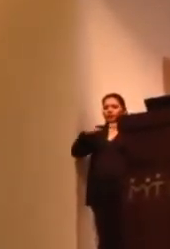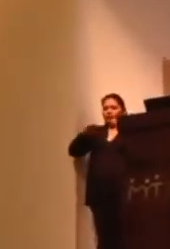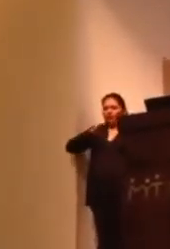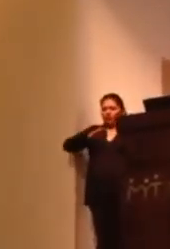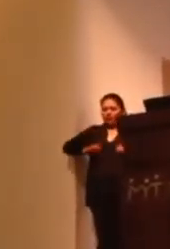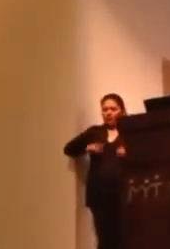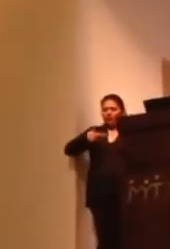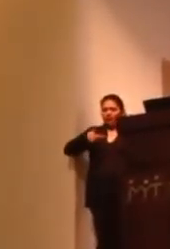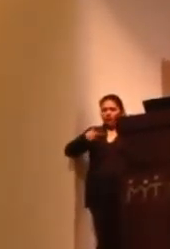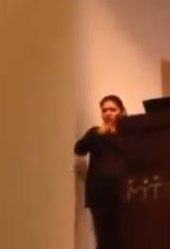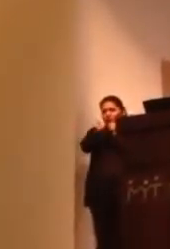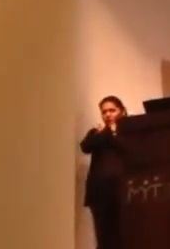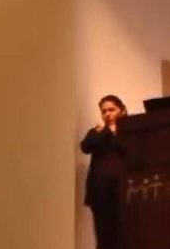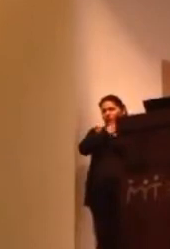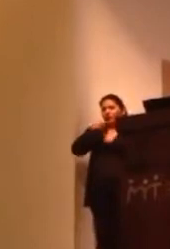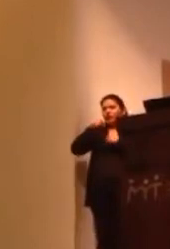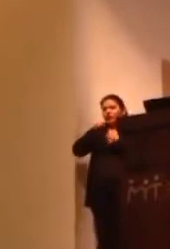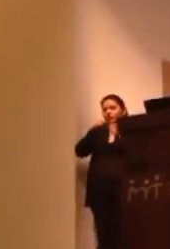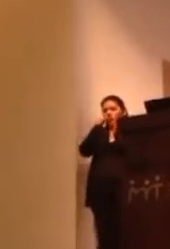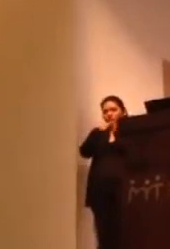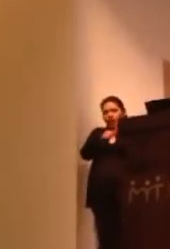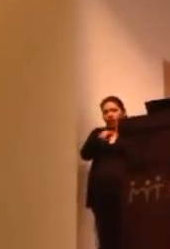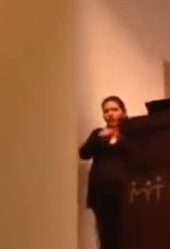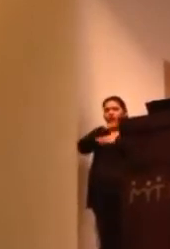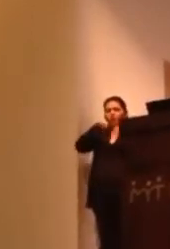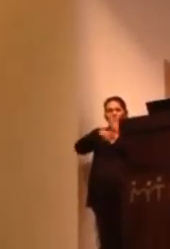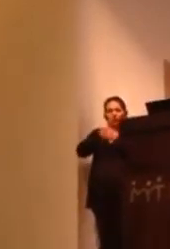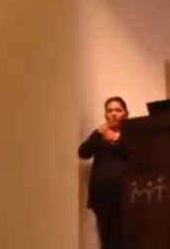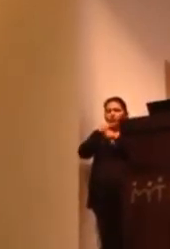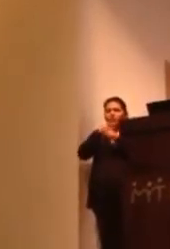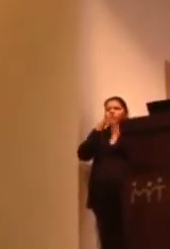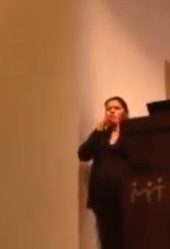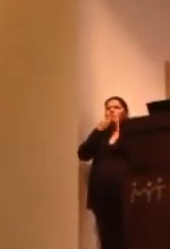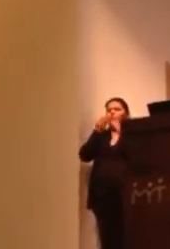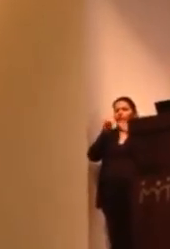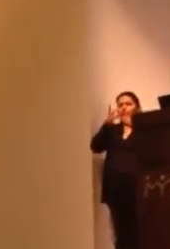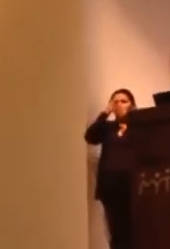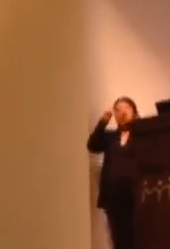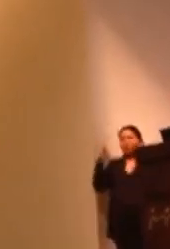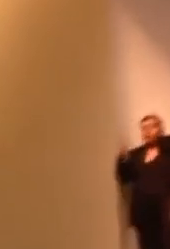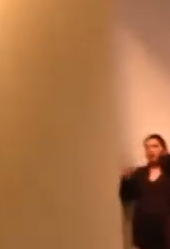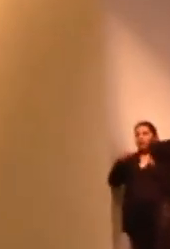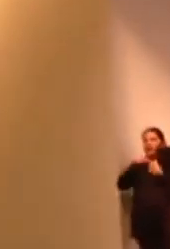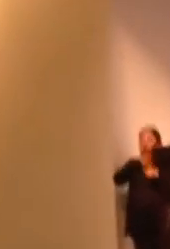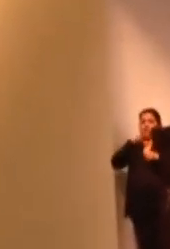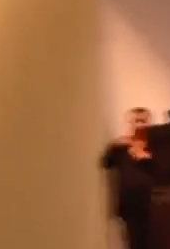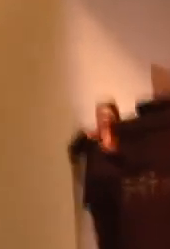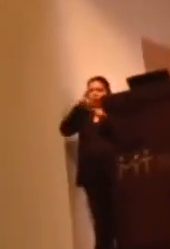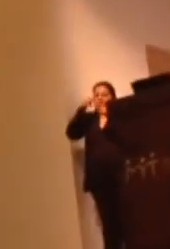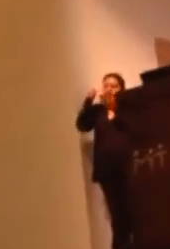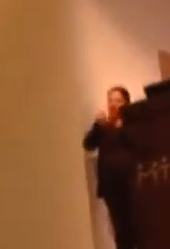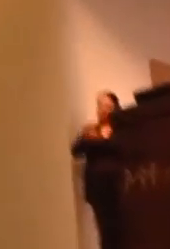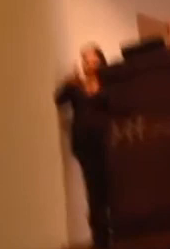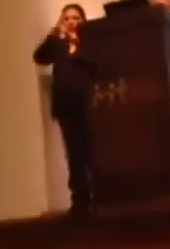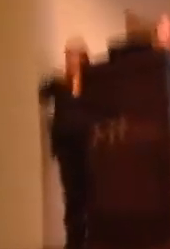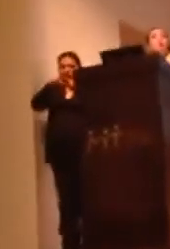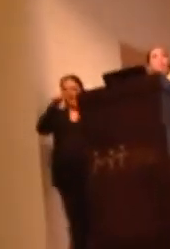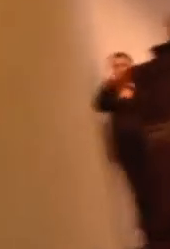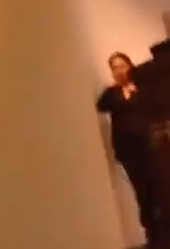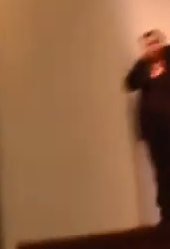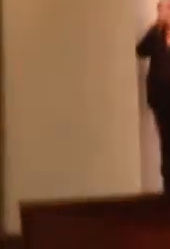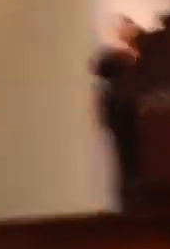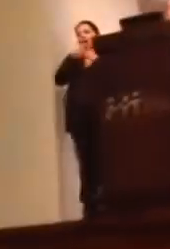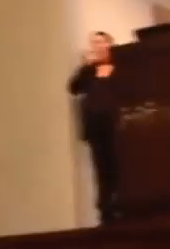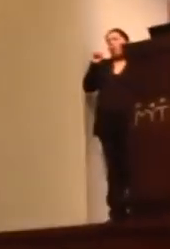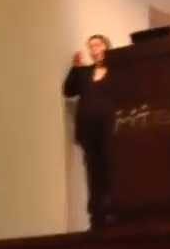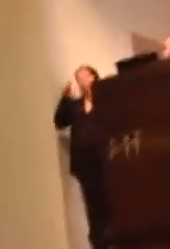huesos, sus articulaciones y tener el desarrollo de todas sus funciones. Y nosotros los tenemos sentados en una silla, los tenemos en una